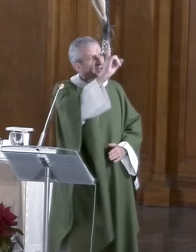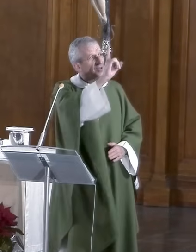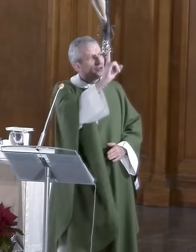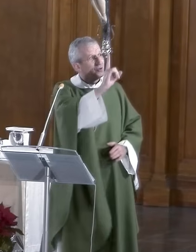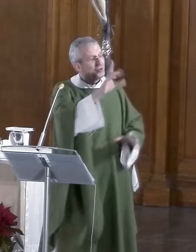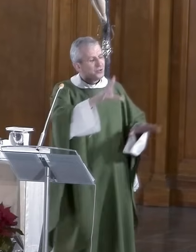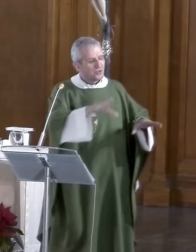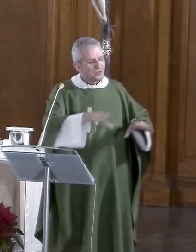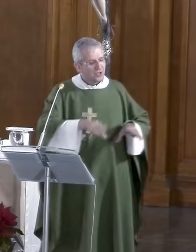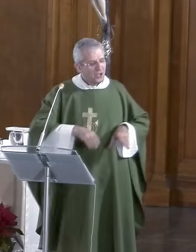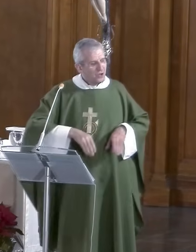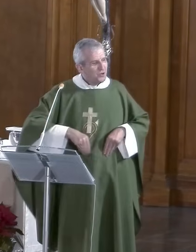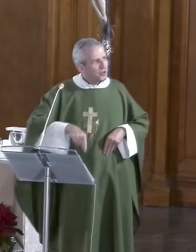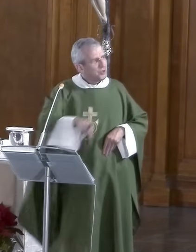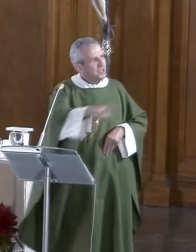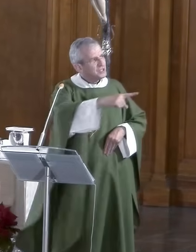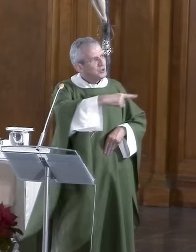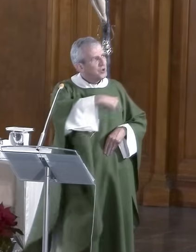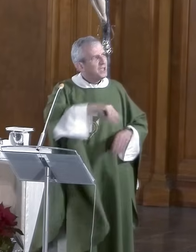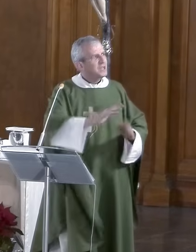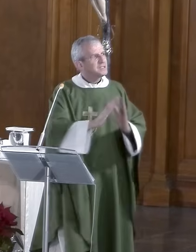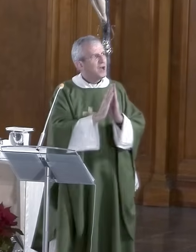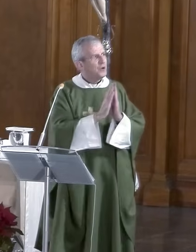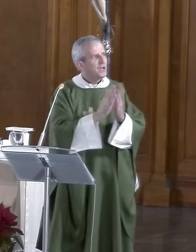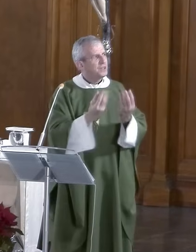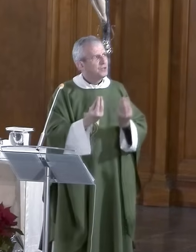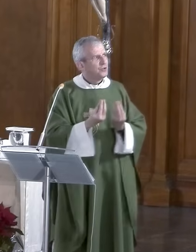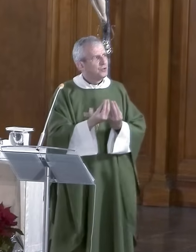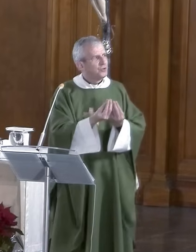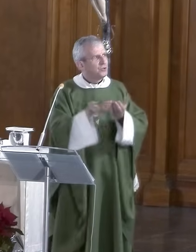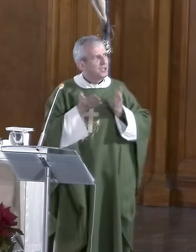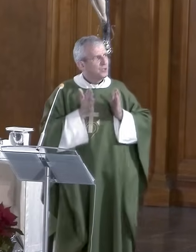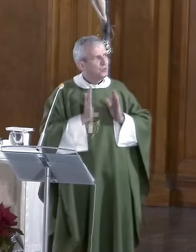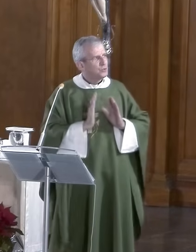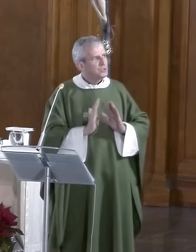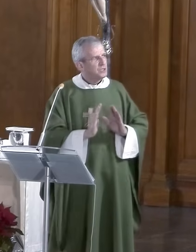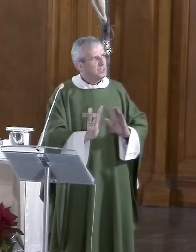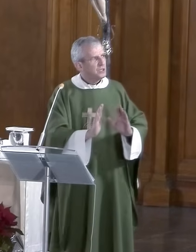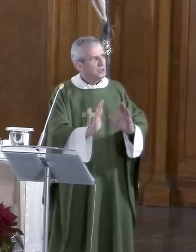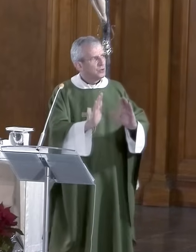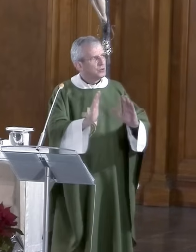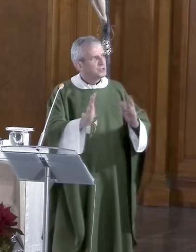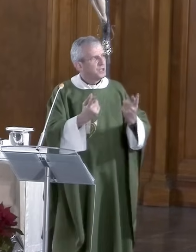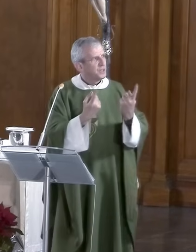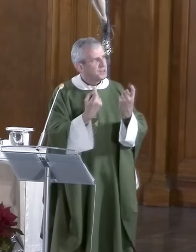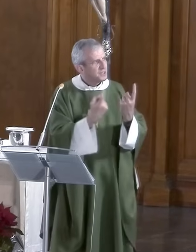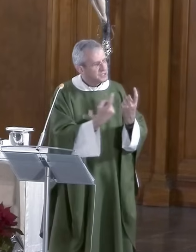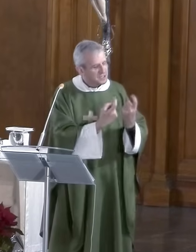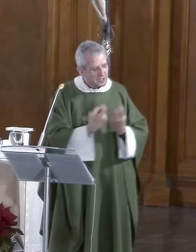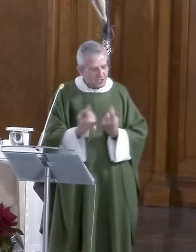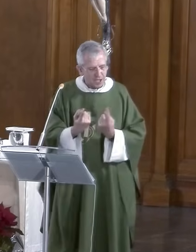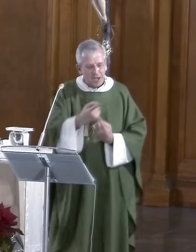de Dios. No desoigas la oración de tus hijos